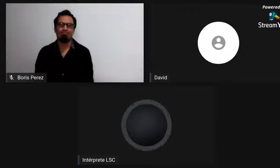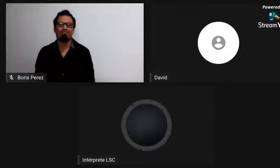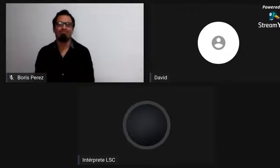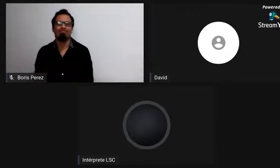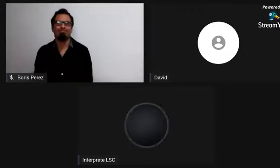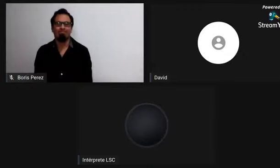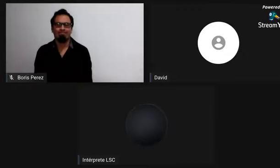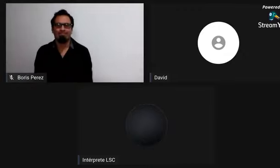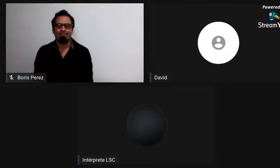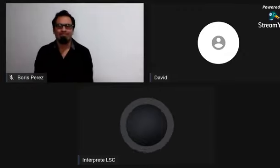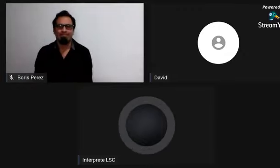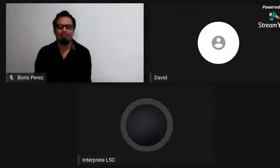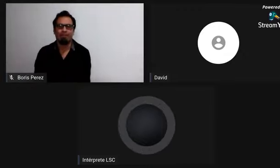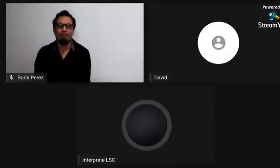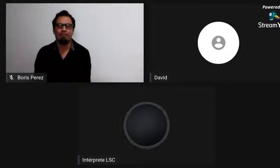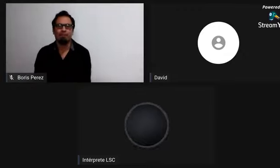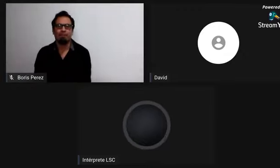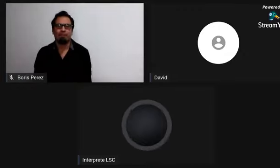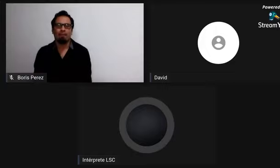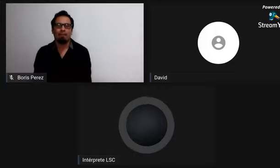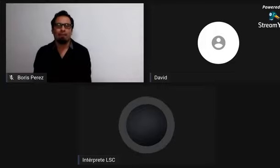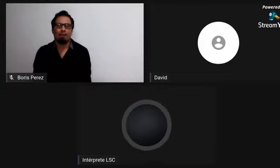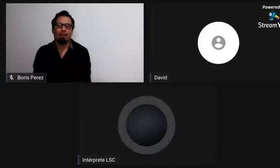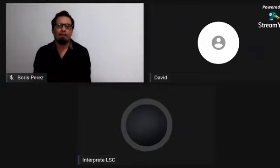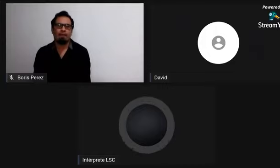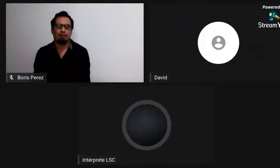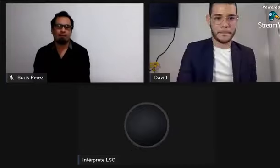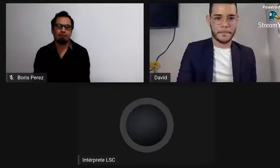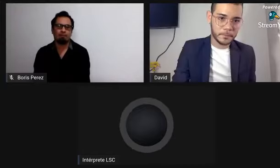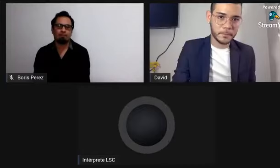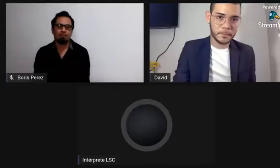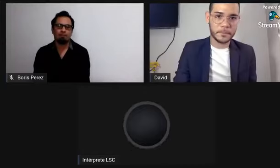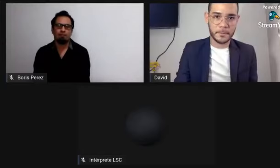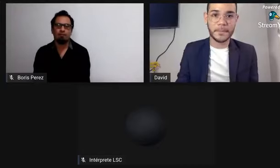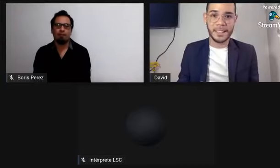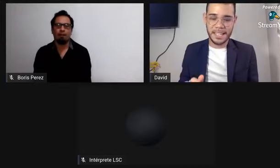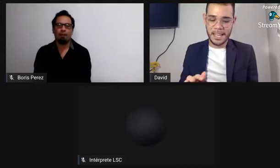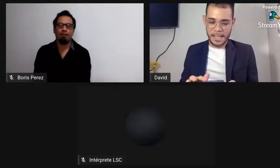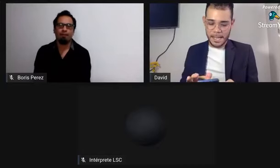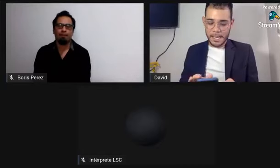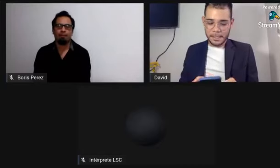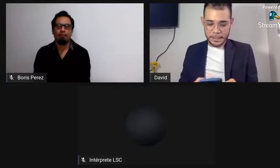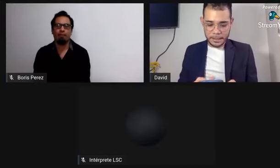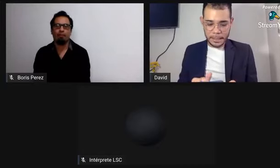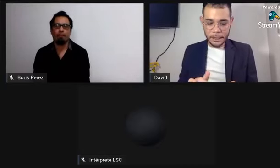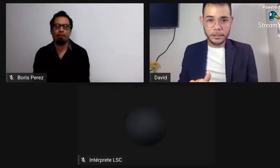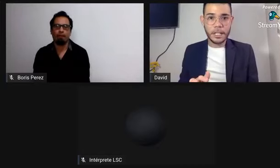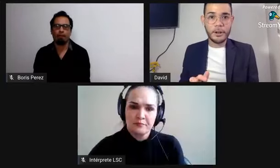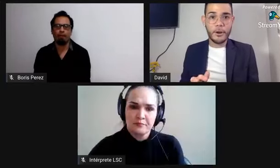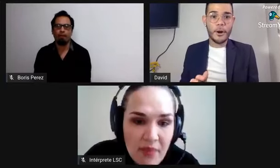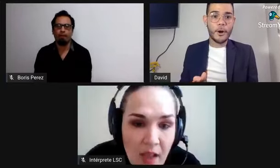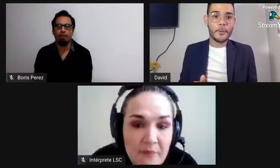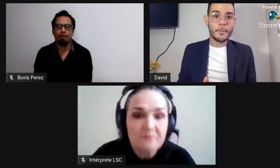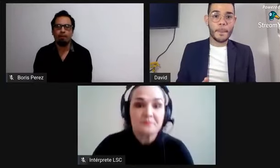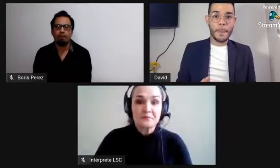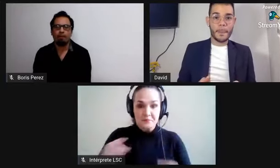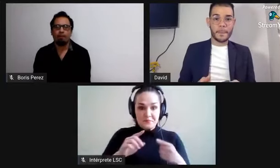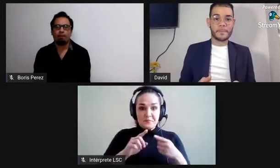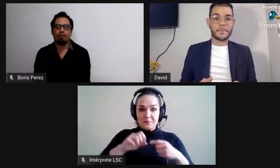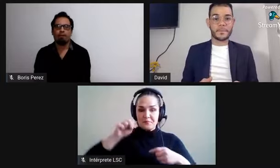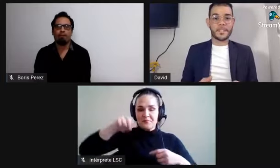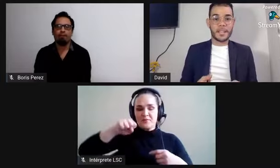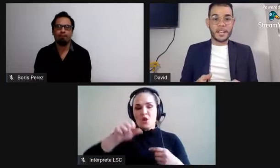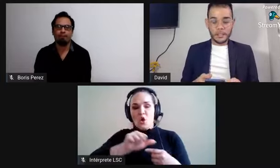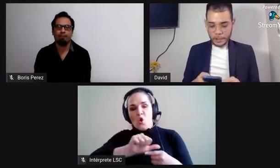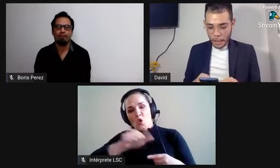necesitaban para la guerra. Entonces, si tienen más preguntas, estoy pendiente. Sí,